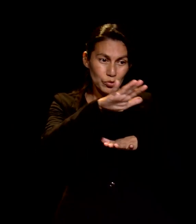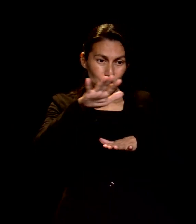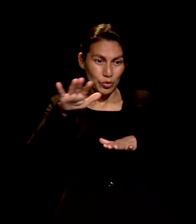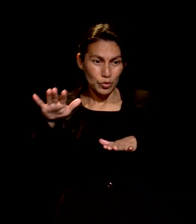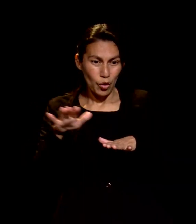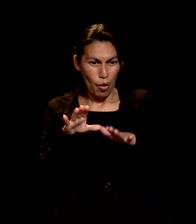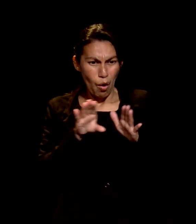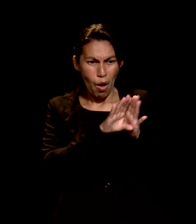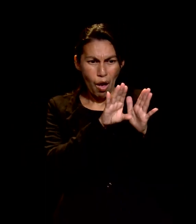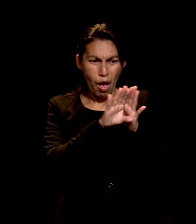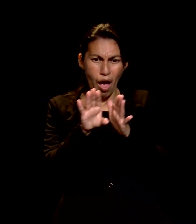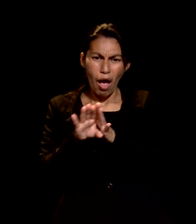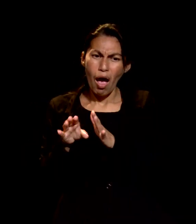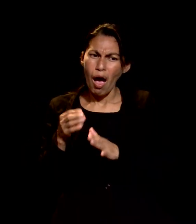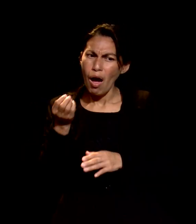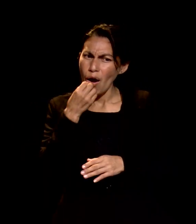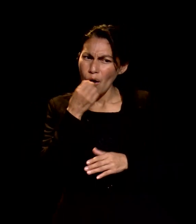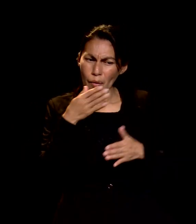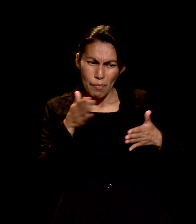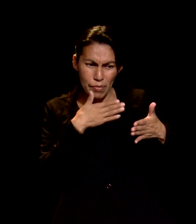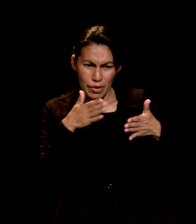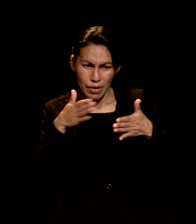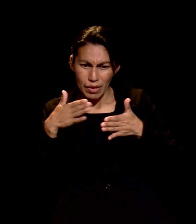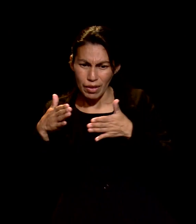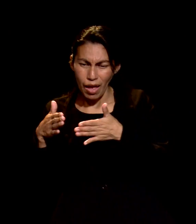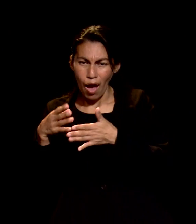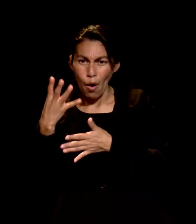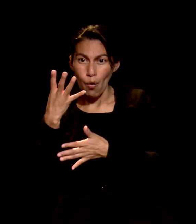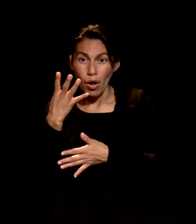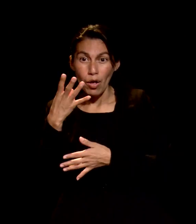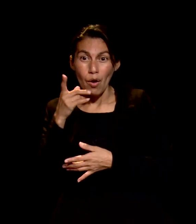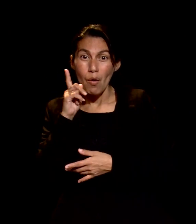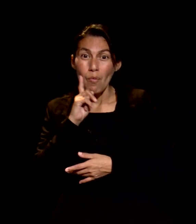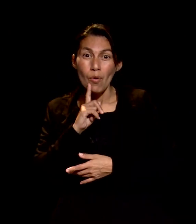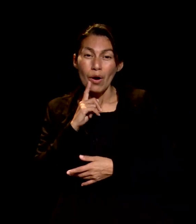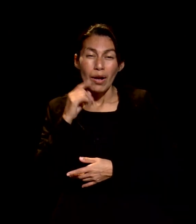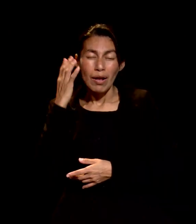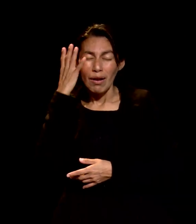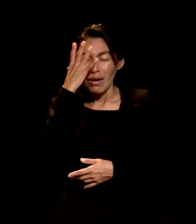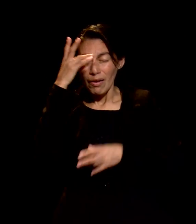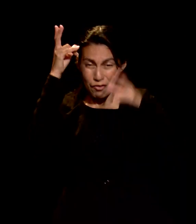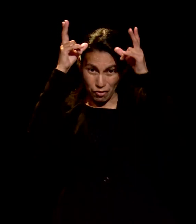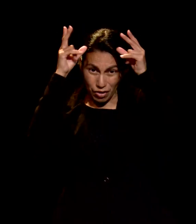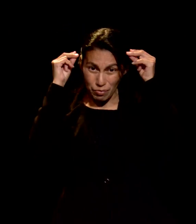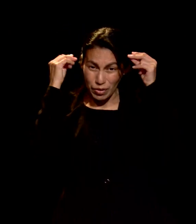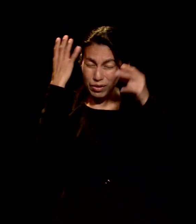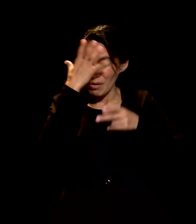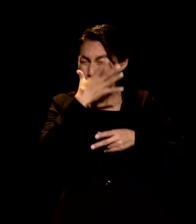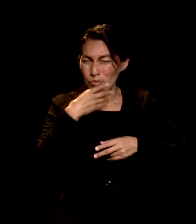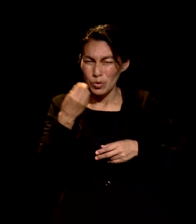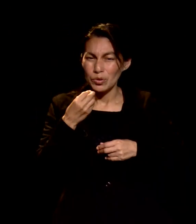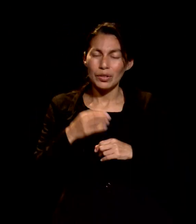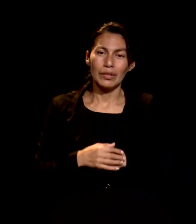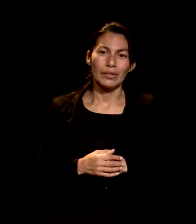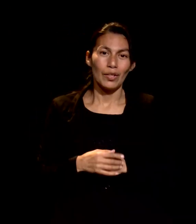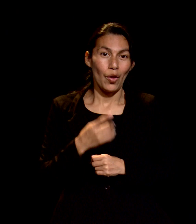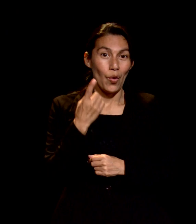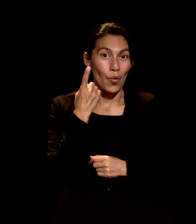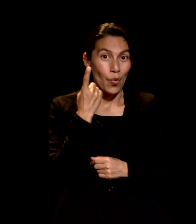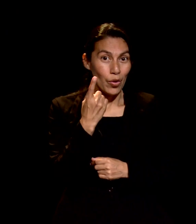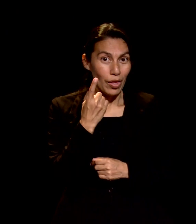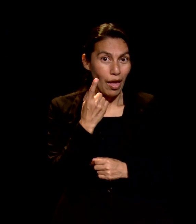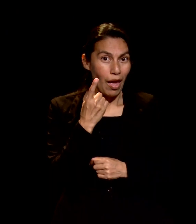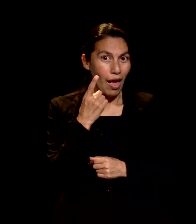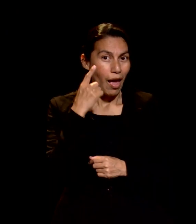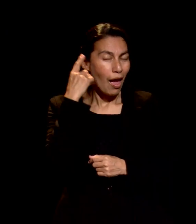vi a cuatro enfermeras muchachas muy lindas muy simpáticas y